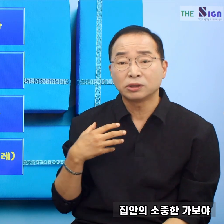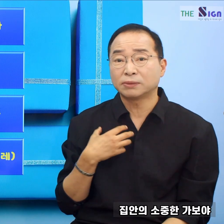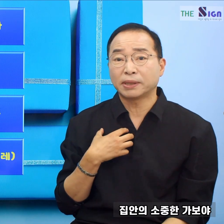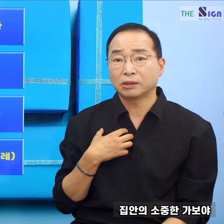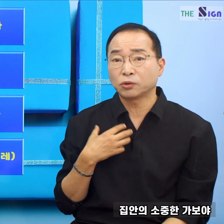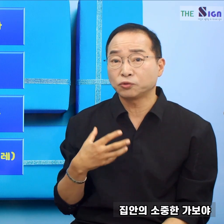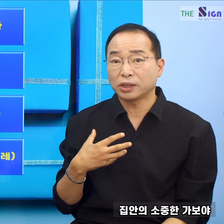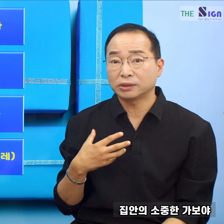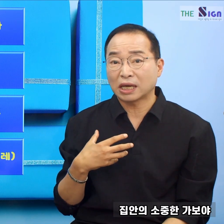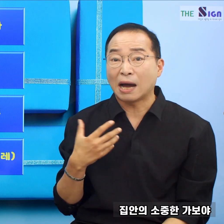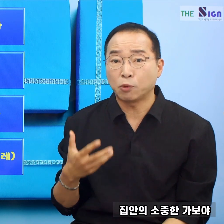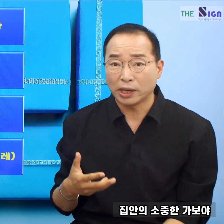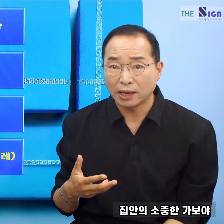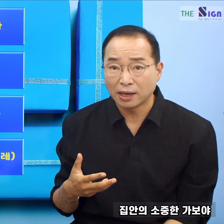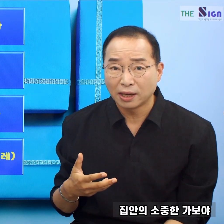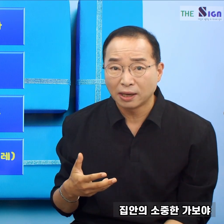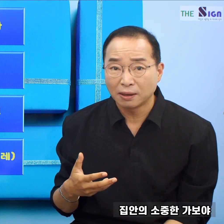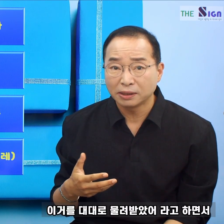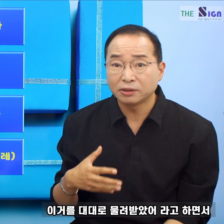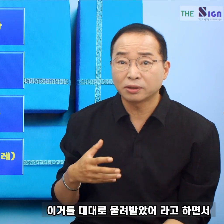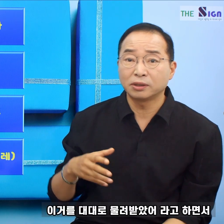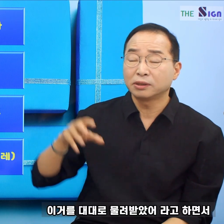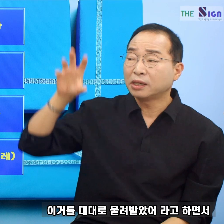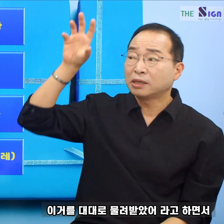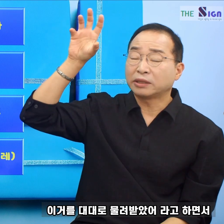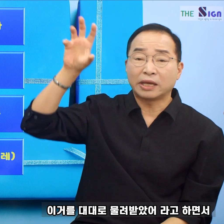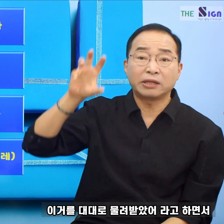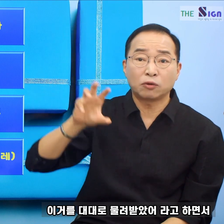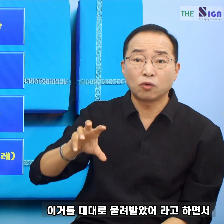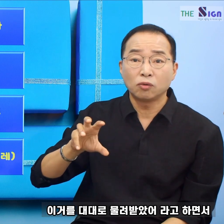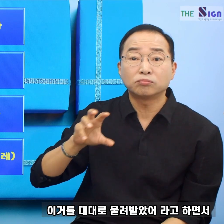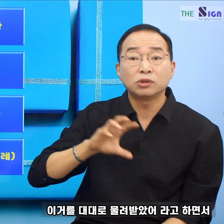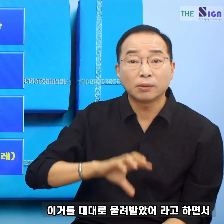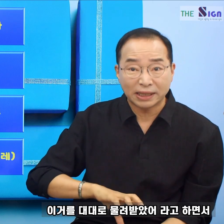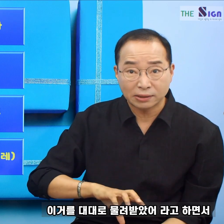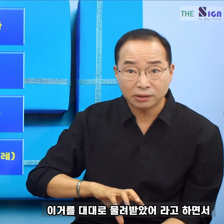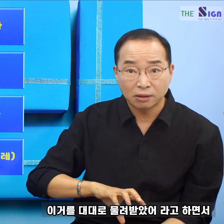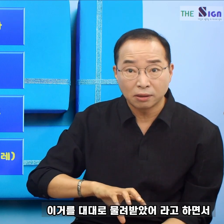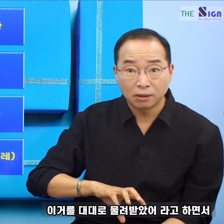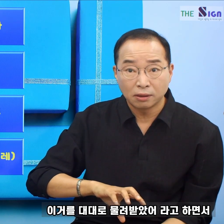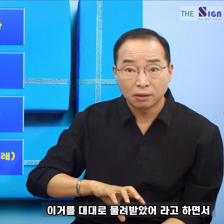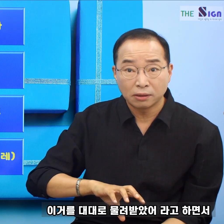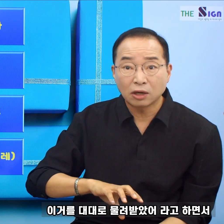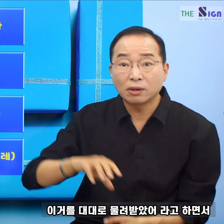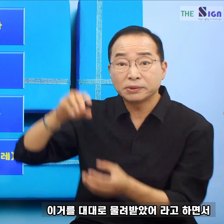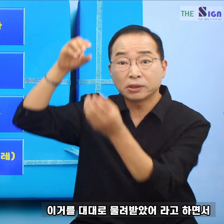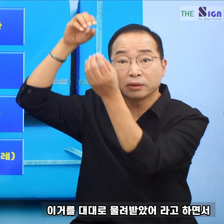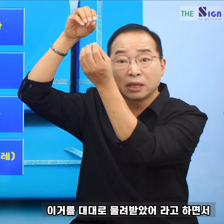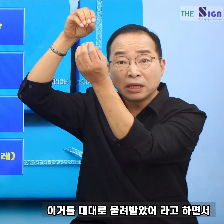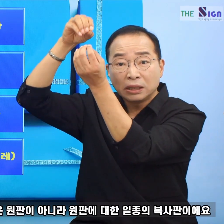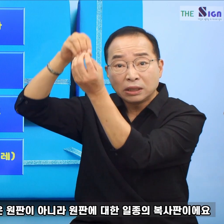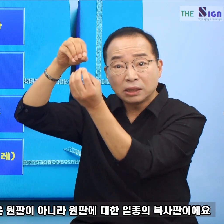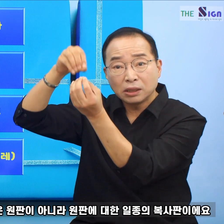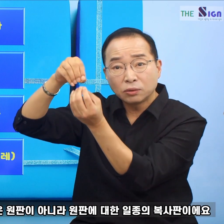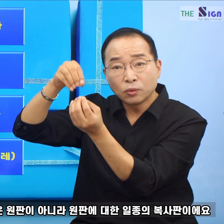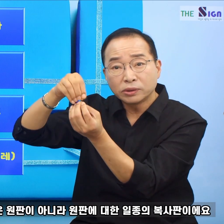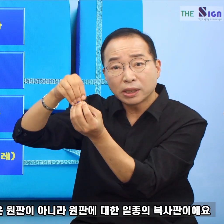집안의 소중한 이제 가보야. 이거를 대대로 물려받았어. 라고 하면서 이